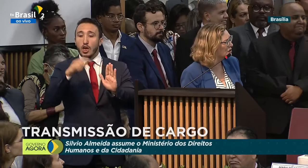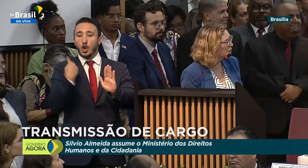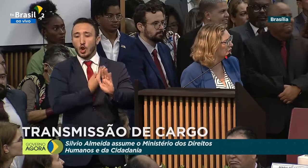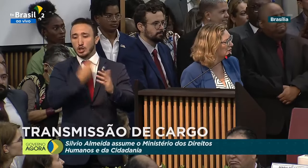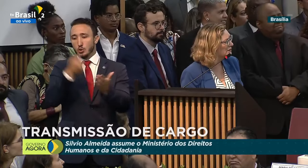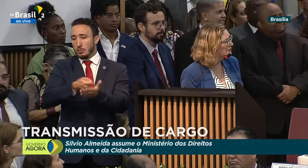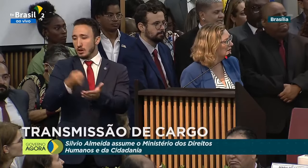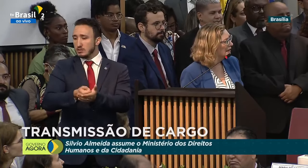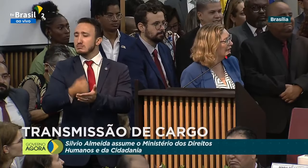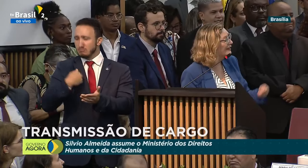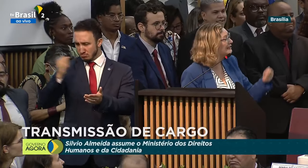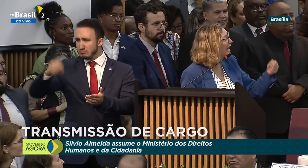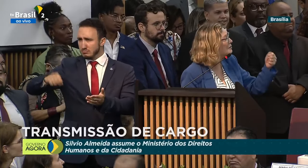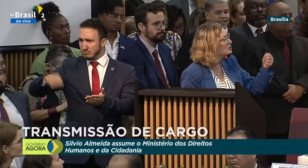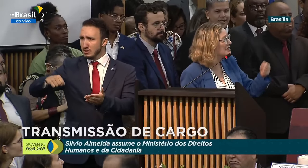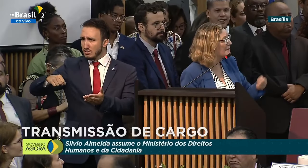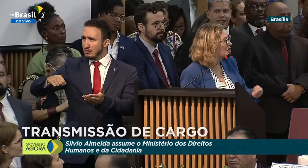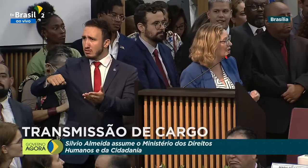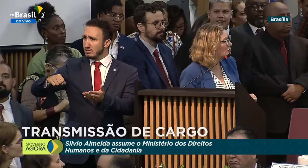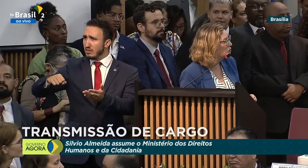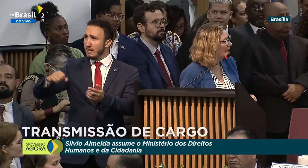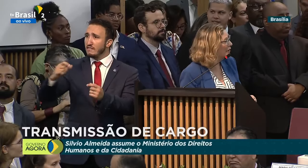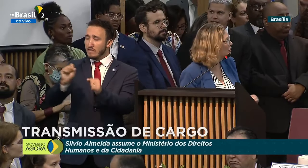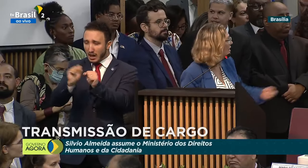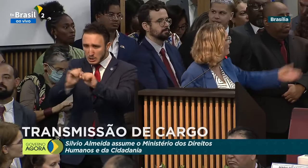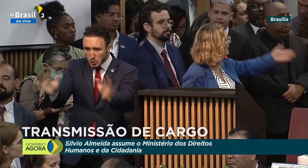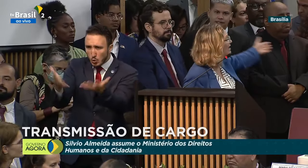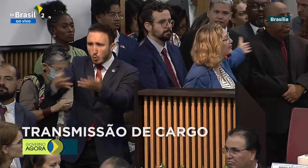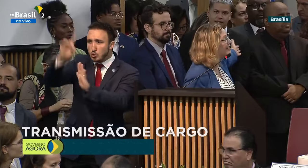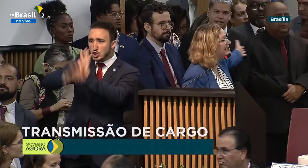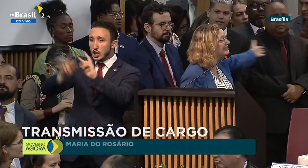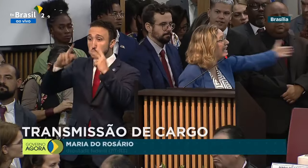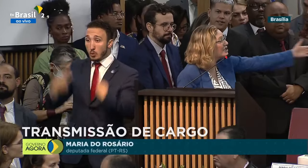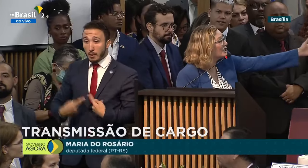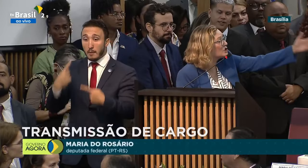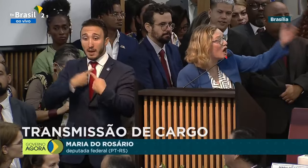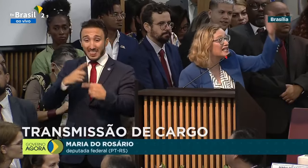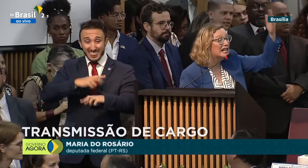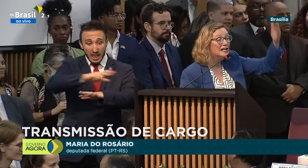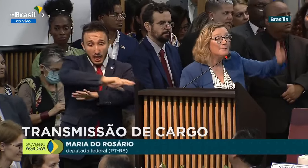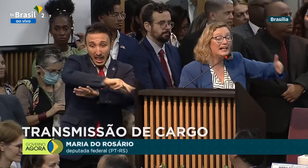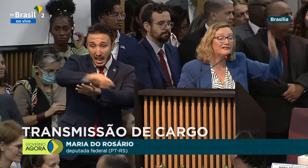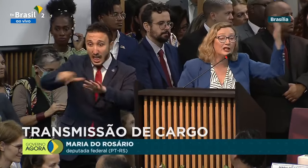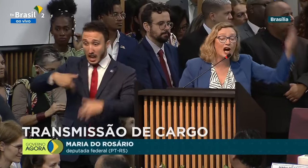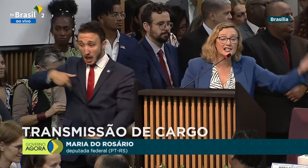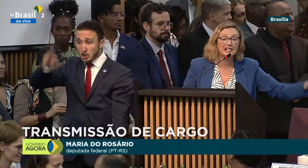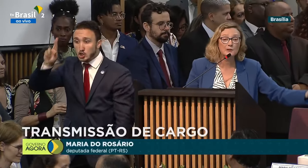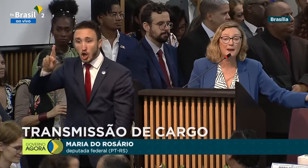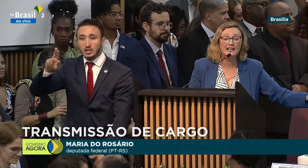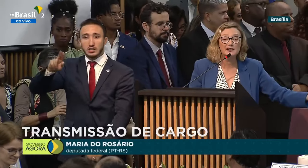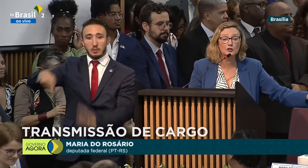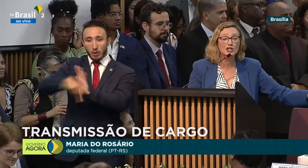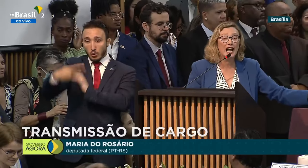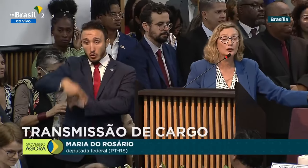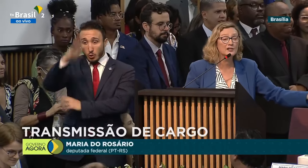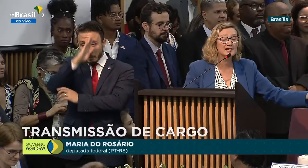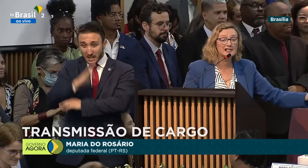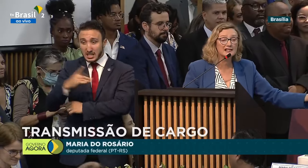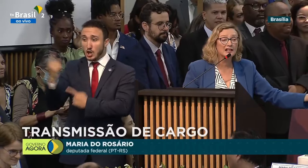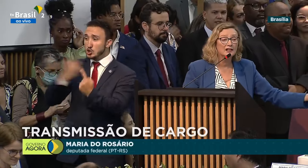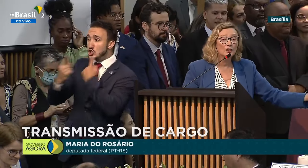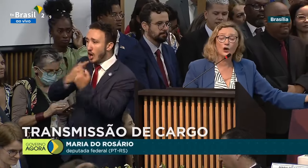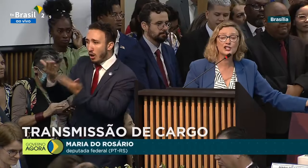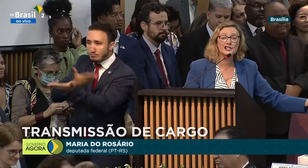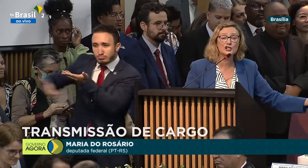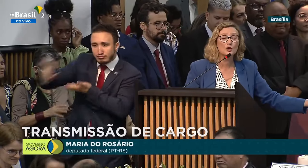obrigação Ministro Silvio levantarmos os temas de direitos humanos para que a diversidade religiosa maravilhosa deste país e o diálogo